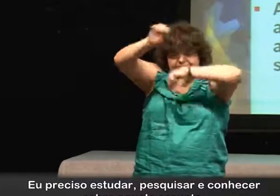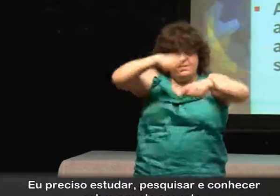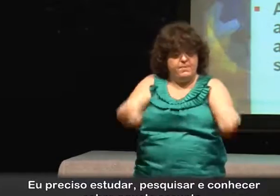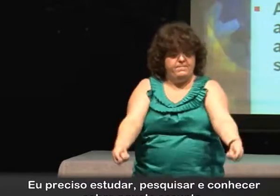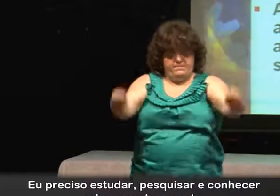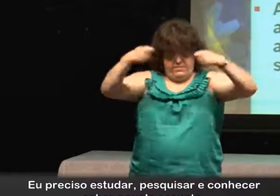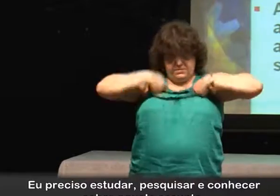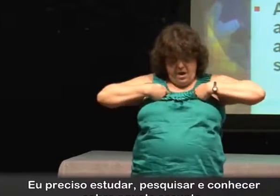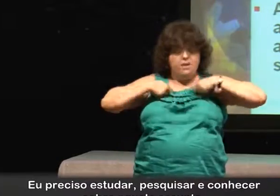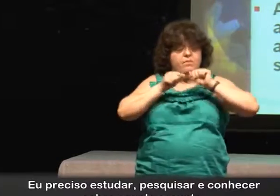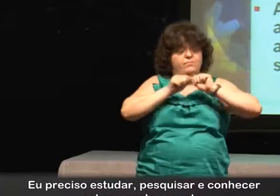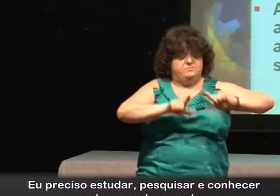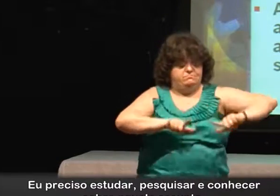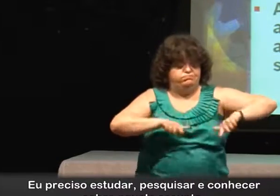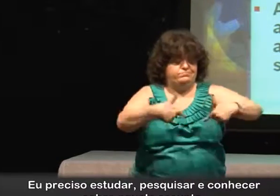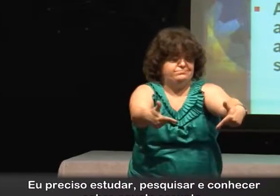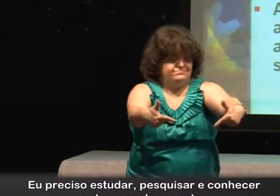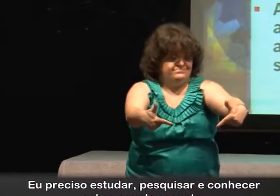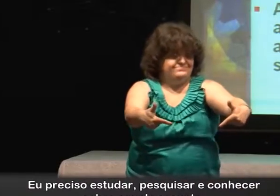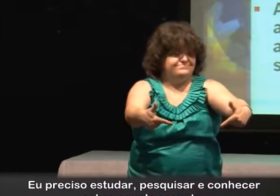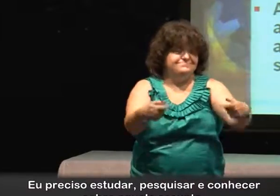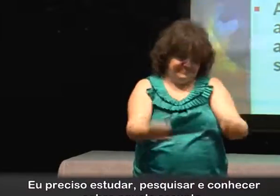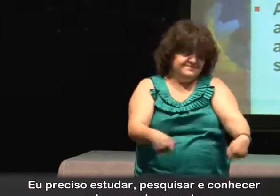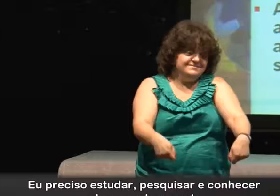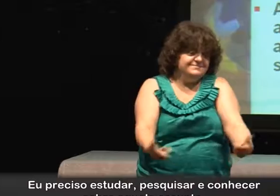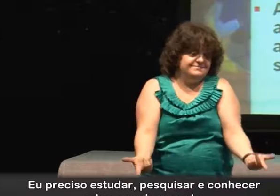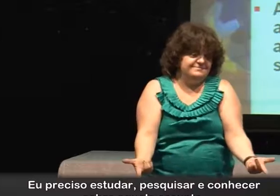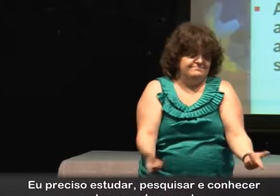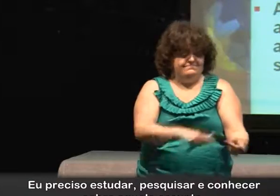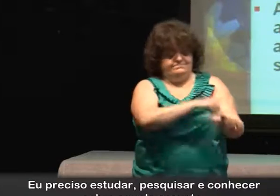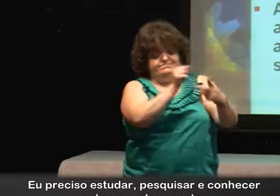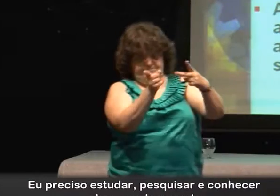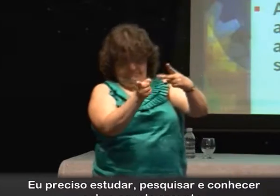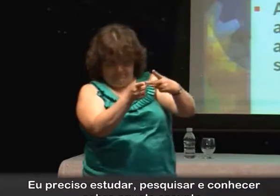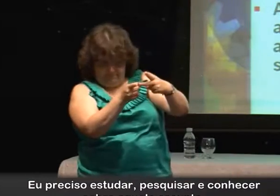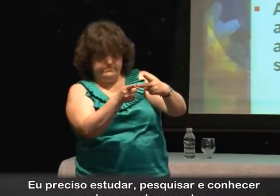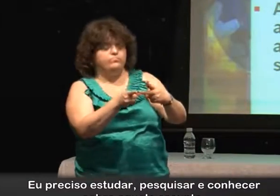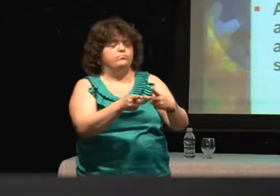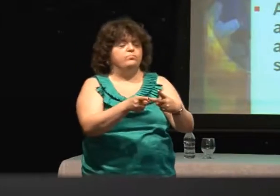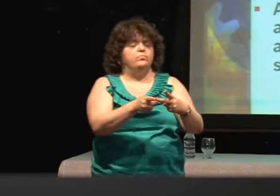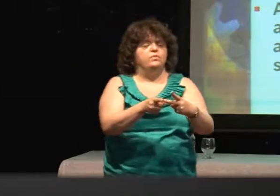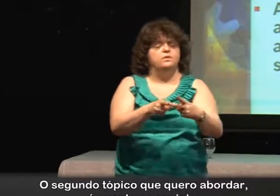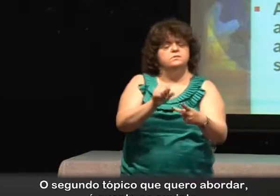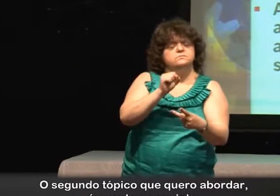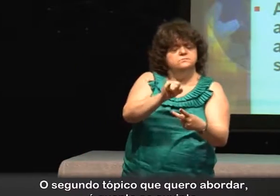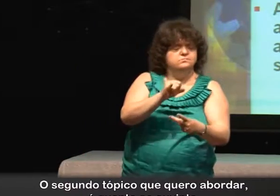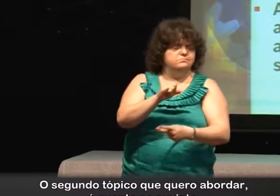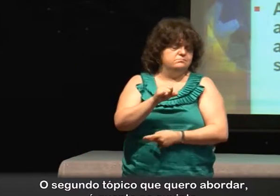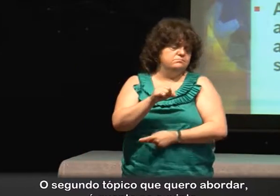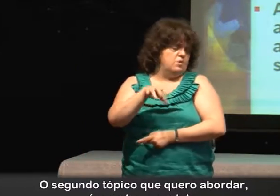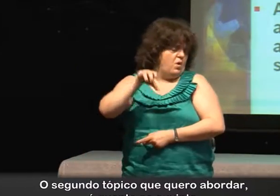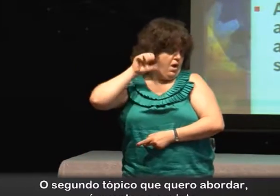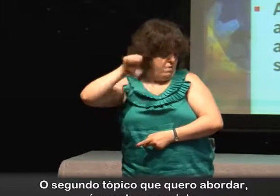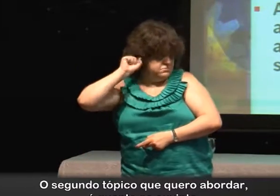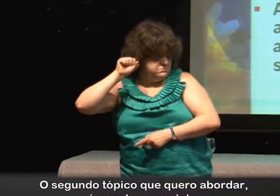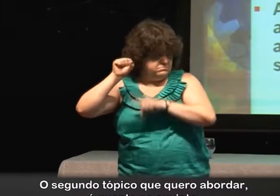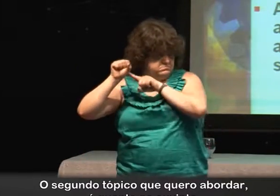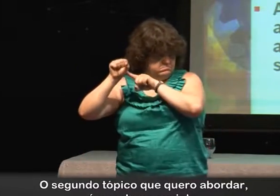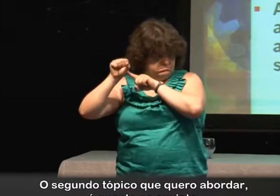preciso estudar, eu preciso pesquisar e conhecer sobre aquele assunto. O segundo tópico que eu quero